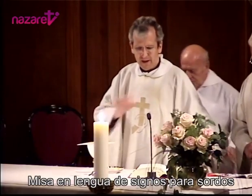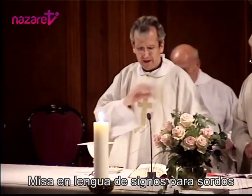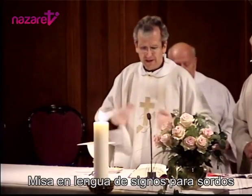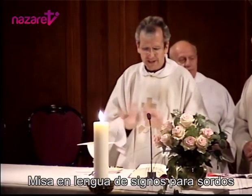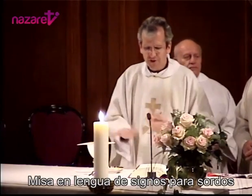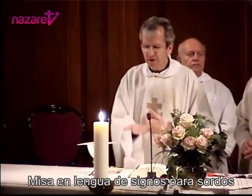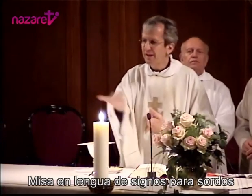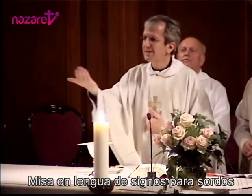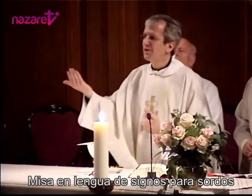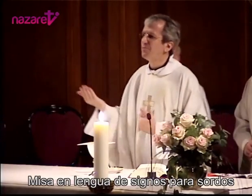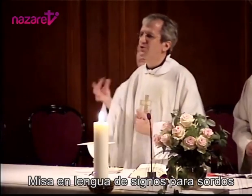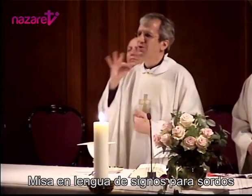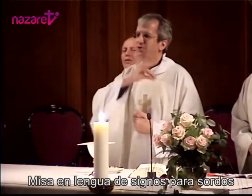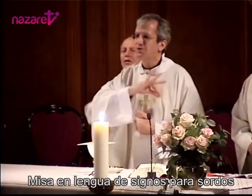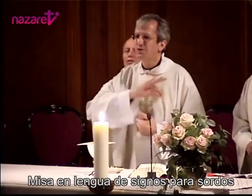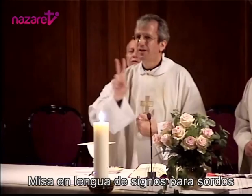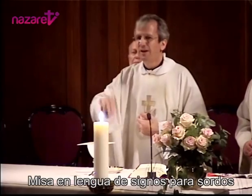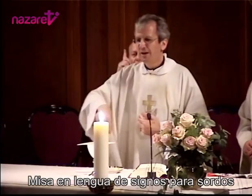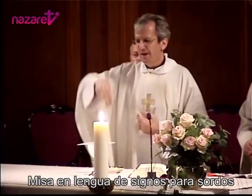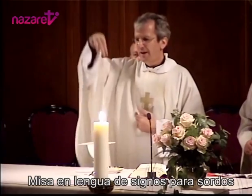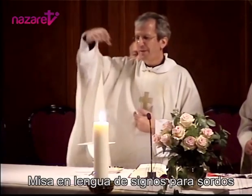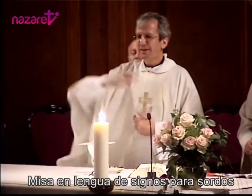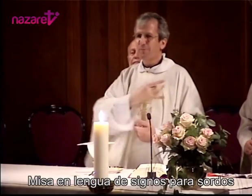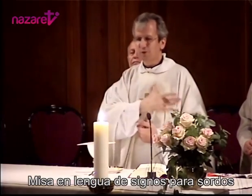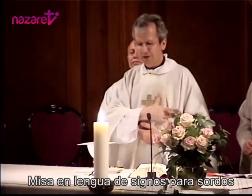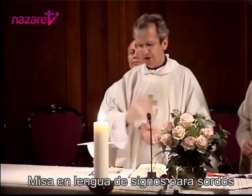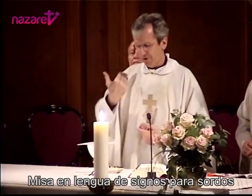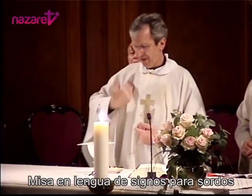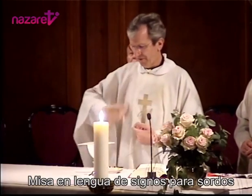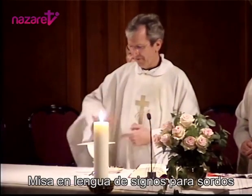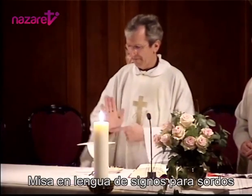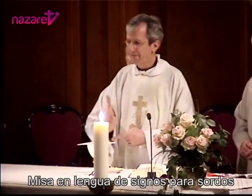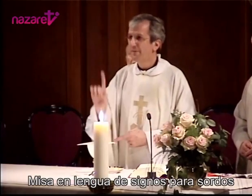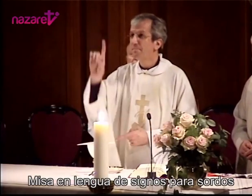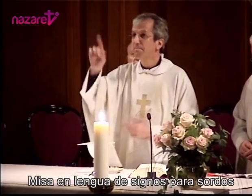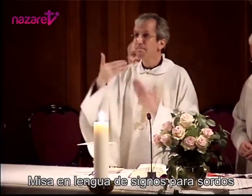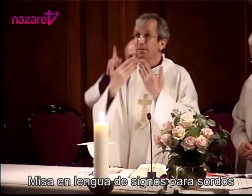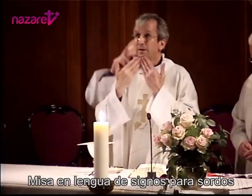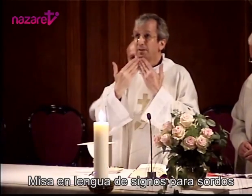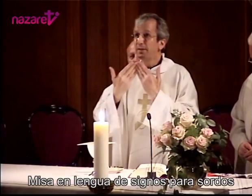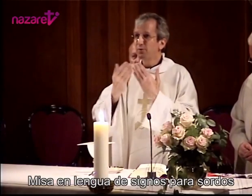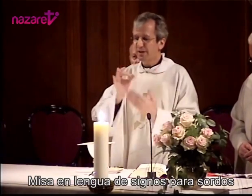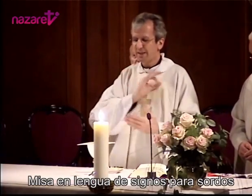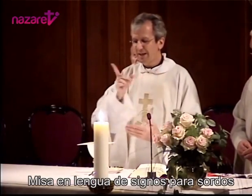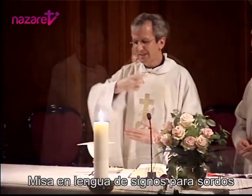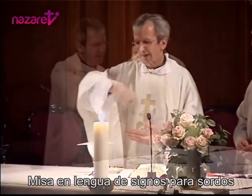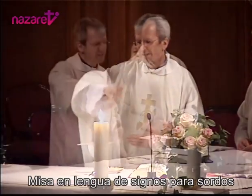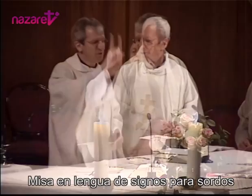El Señor esté con vosotros. Y con tu espíritu. Levantemos el corazón. Lo tenemos levantado. Demos gracias al Señor